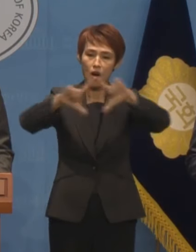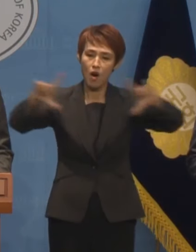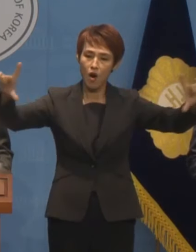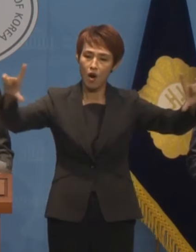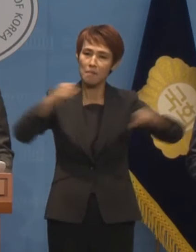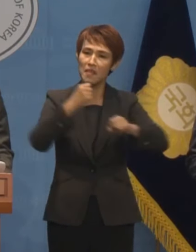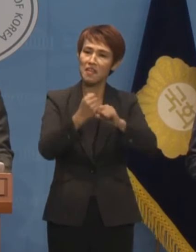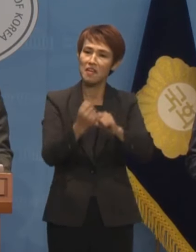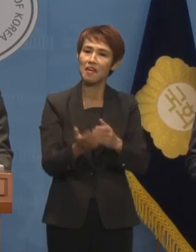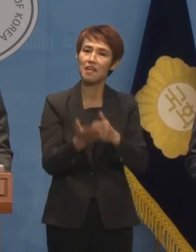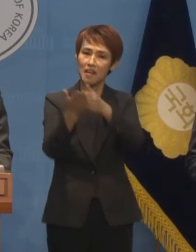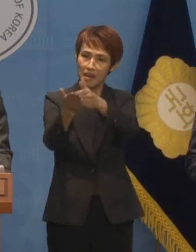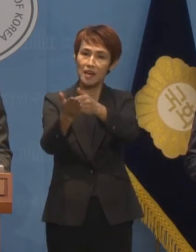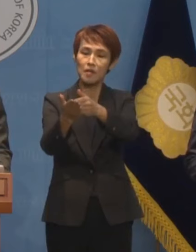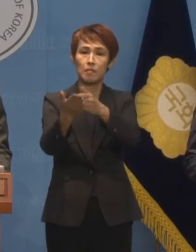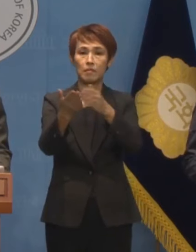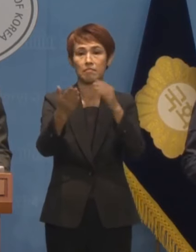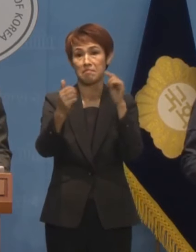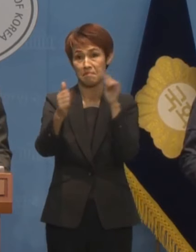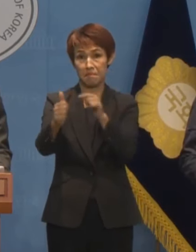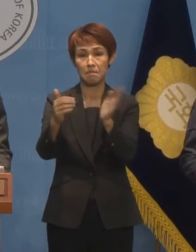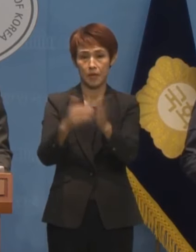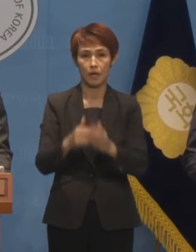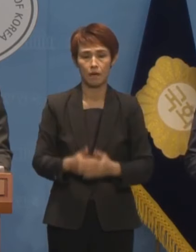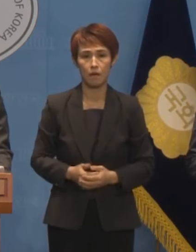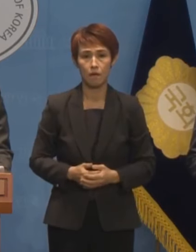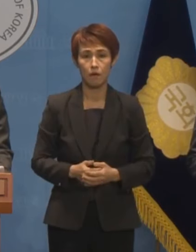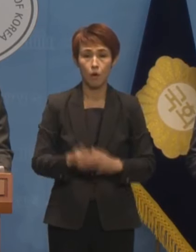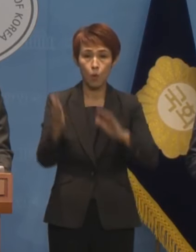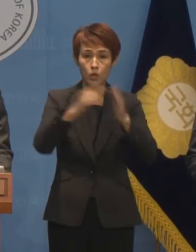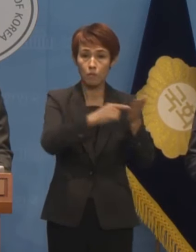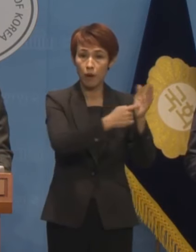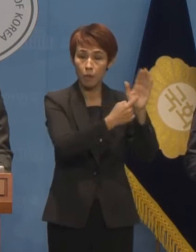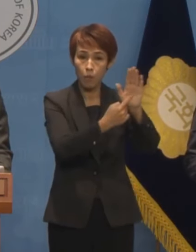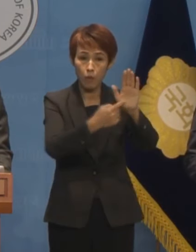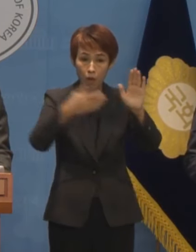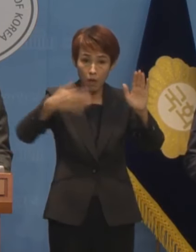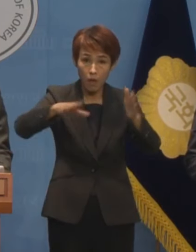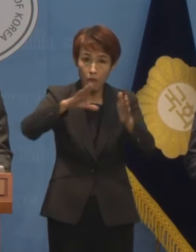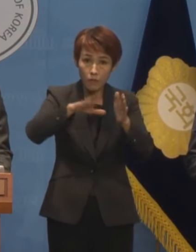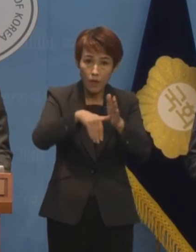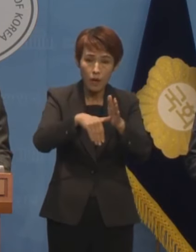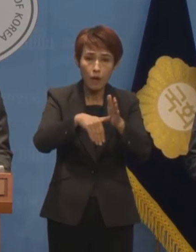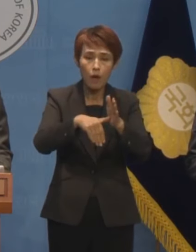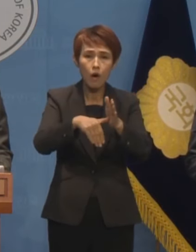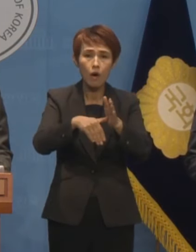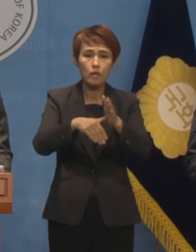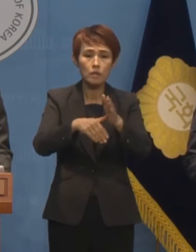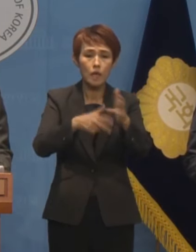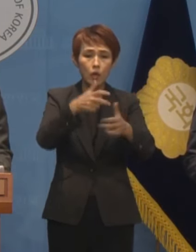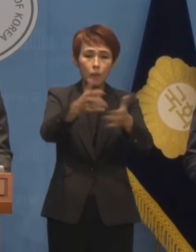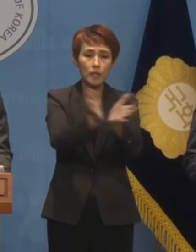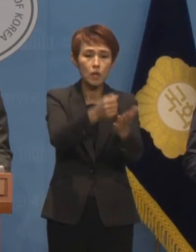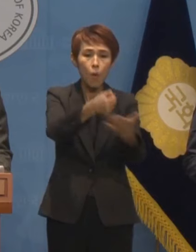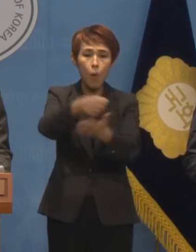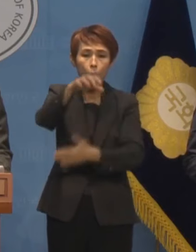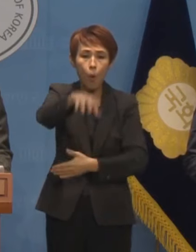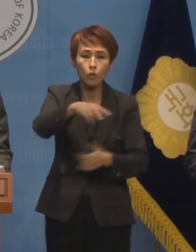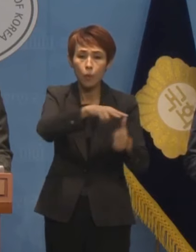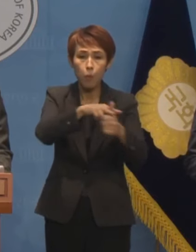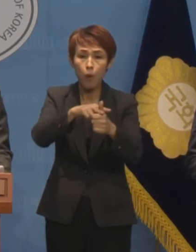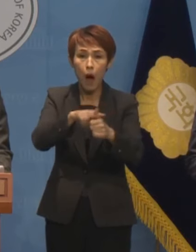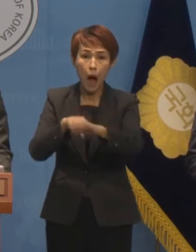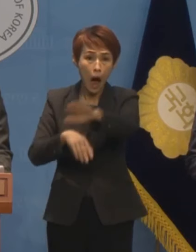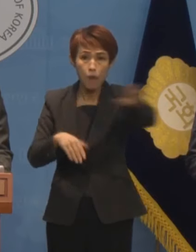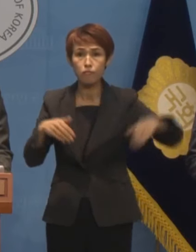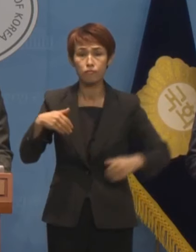나왔습니다. 공식 발표 전에는 누구도 알 수 없는 국가 첨단 산업단지 부지 정보를 지역 발전